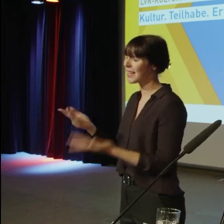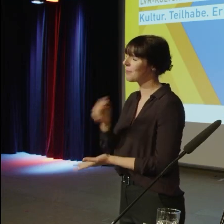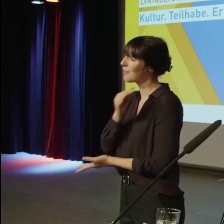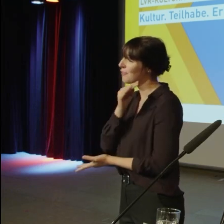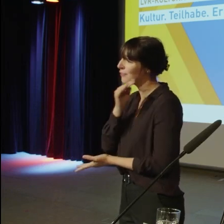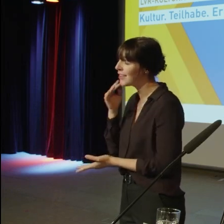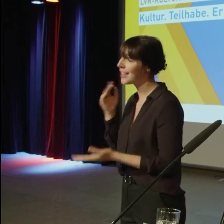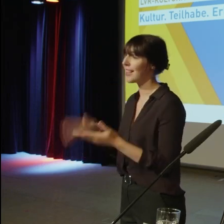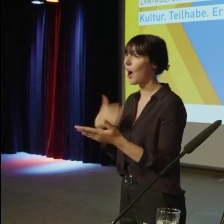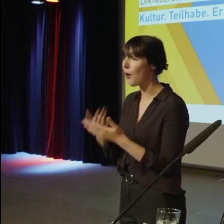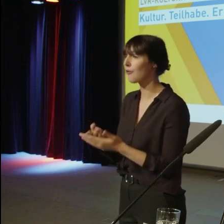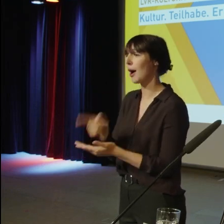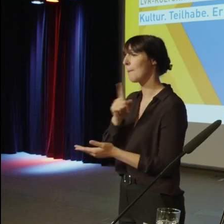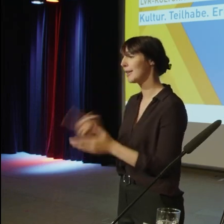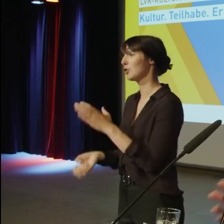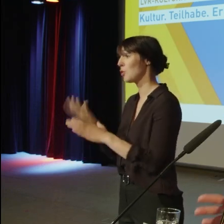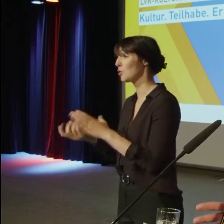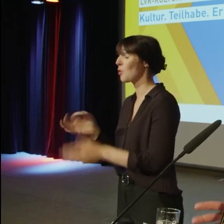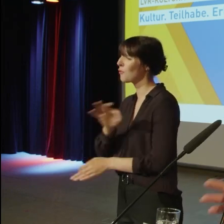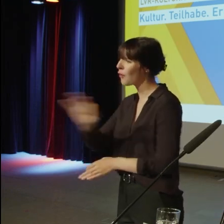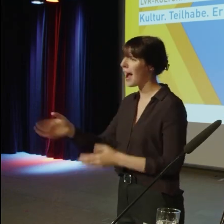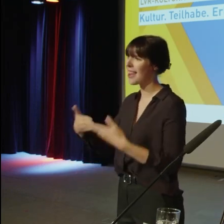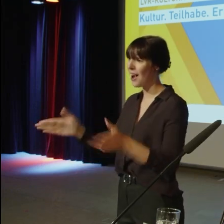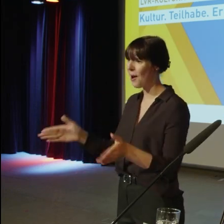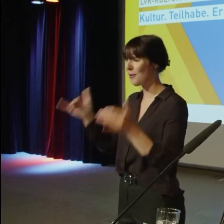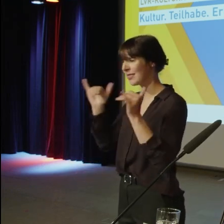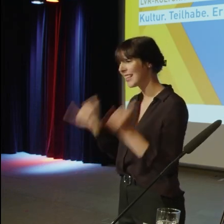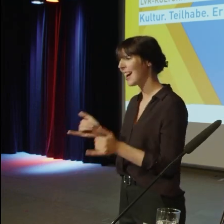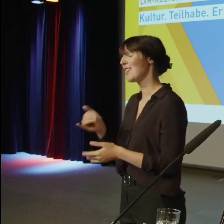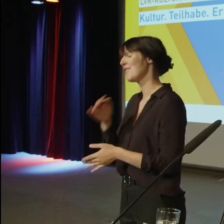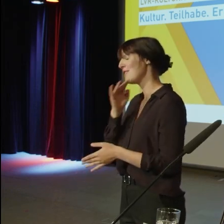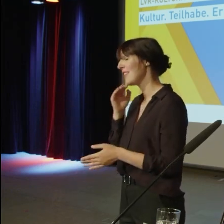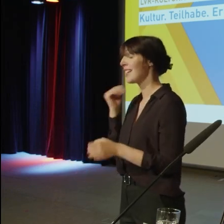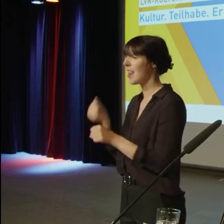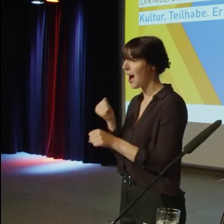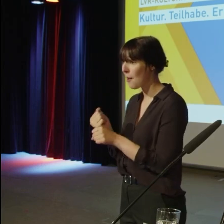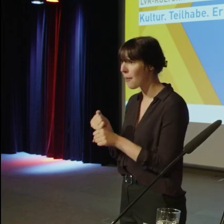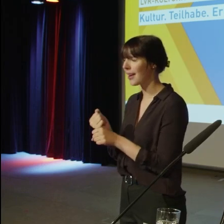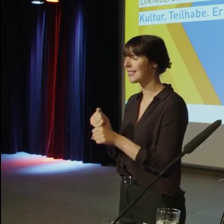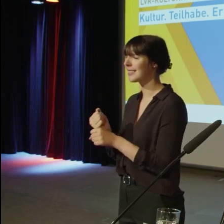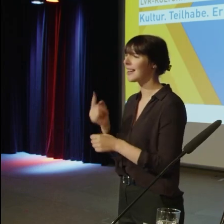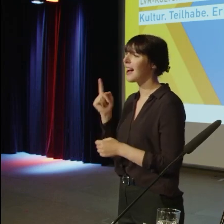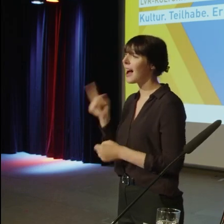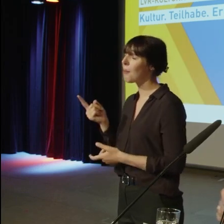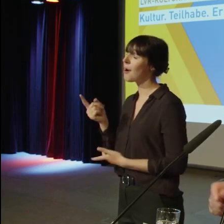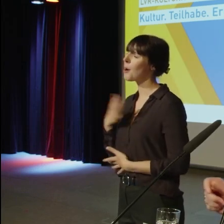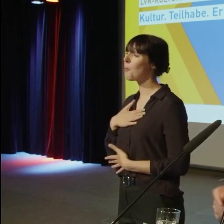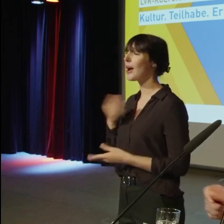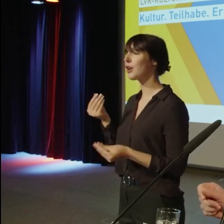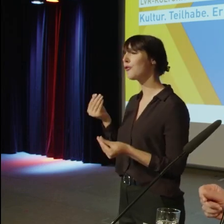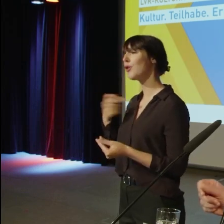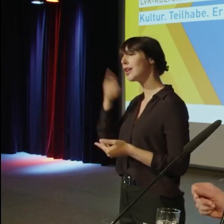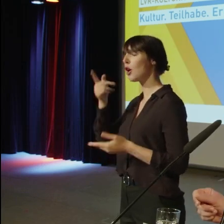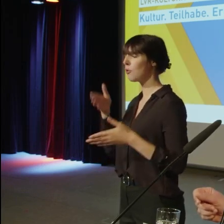und Publikum in der Kultur wirklich die Gesamtbevölkerung repräsentieren. Ich habe aber das Gefühl, dass wir auf einem